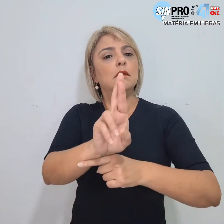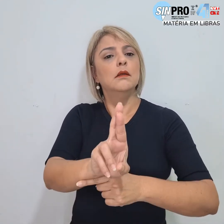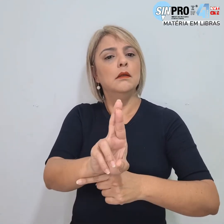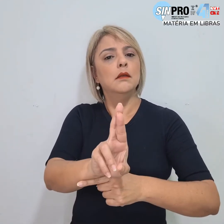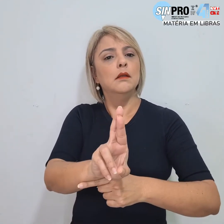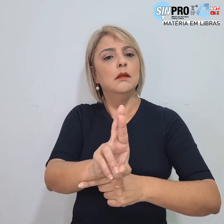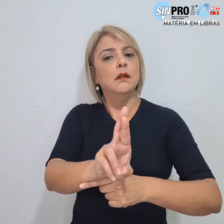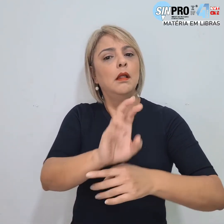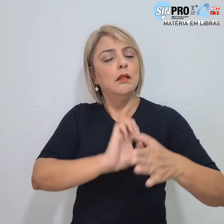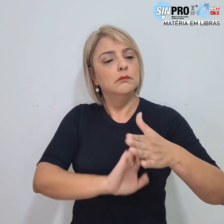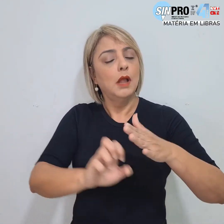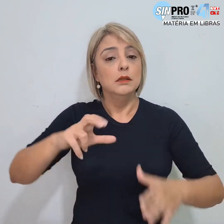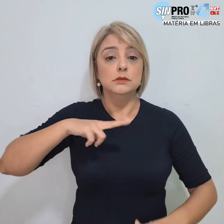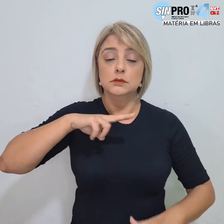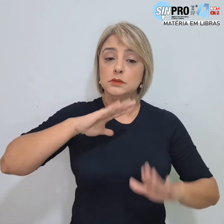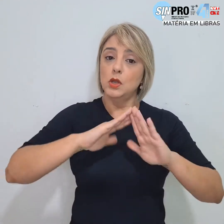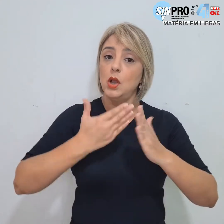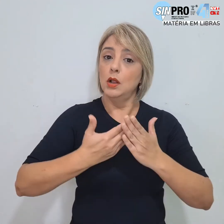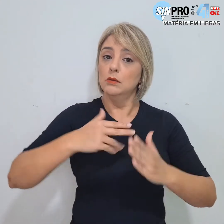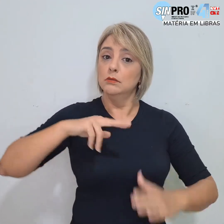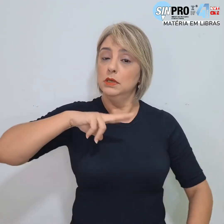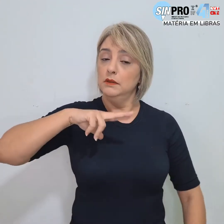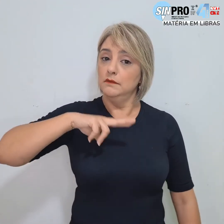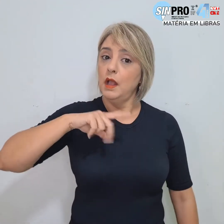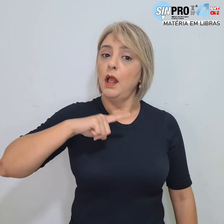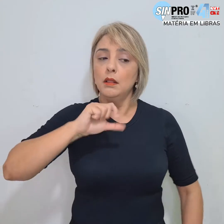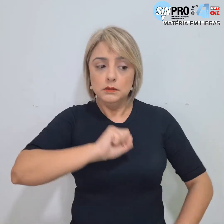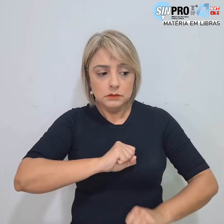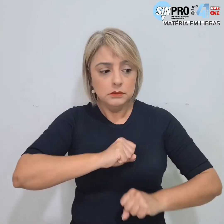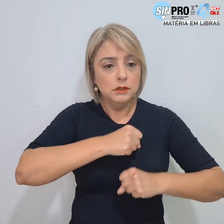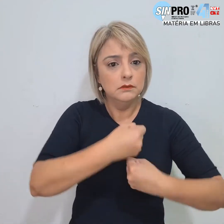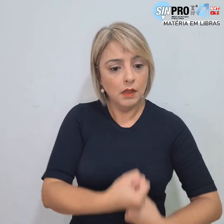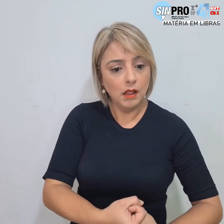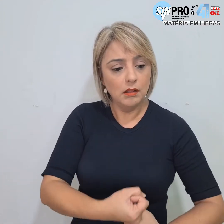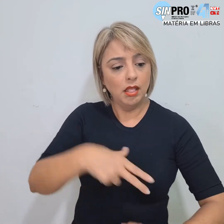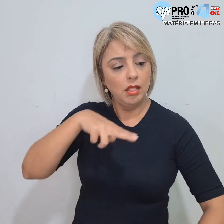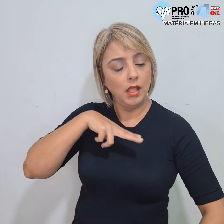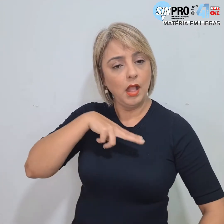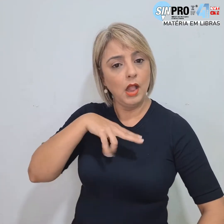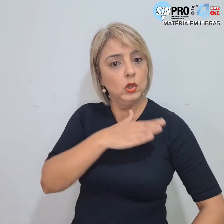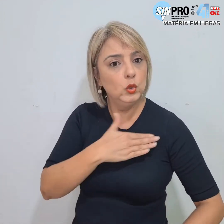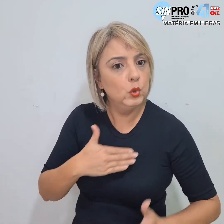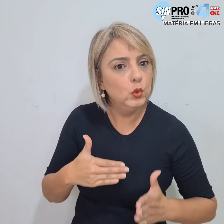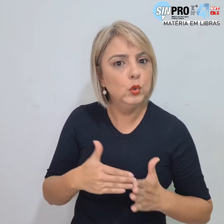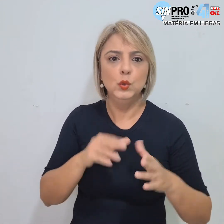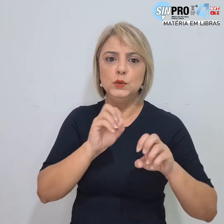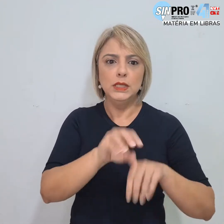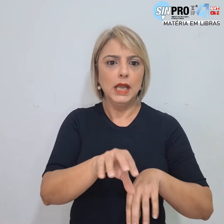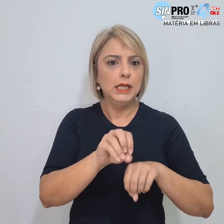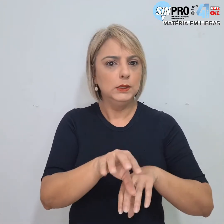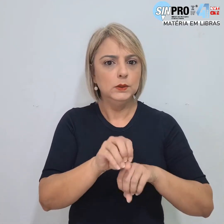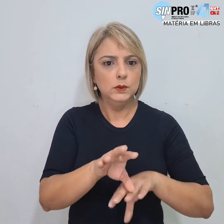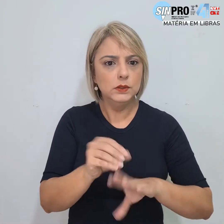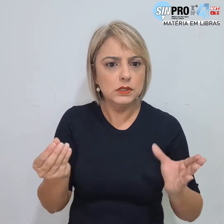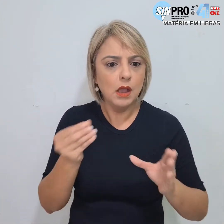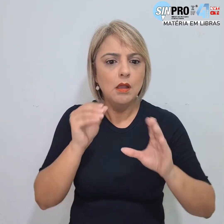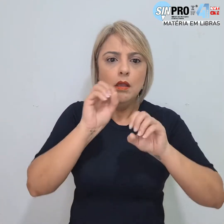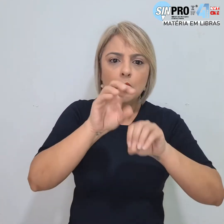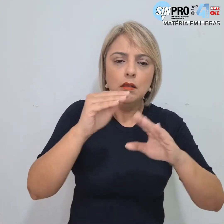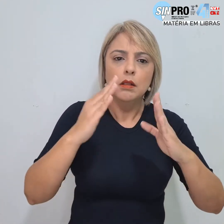de entidades privadas que defendem a privatização total da educação e do ensino